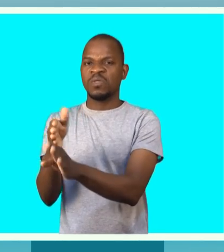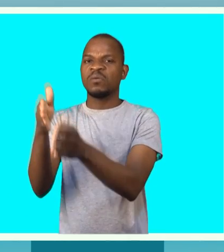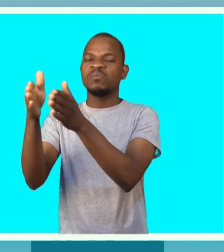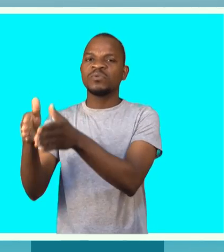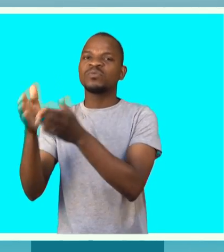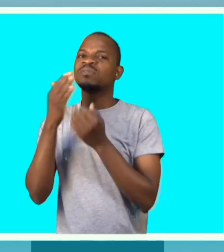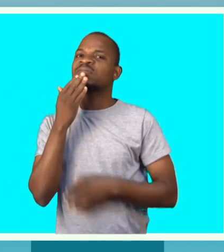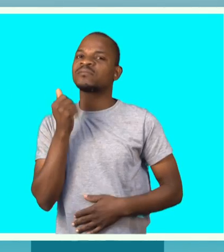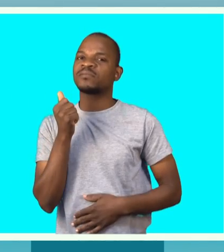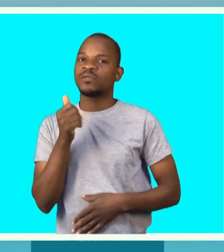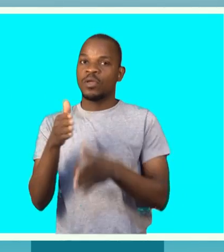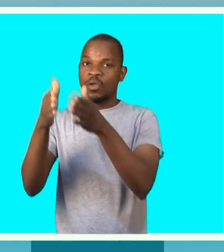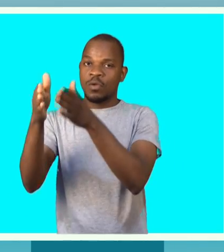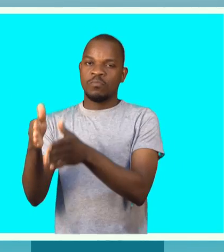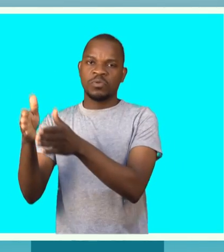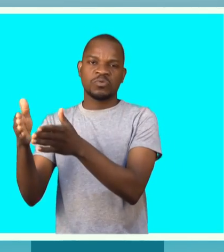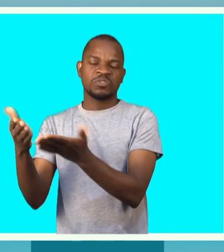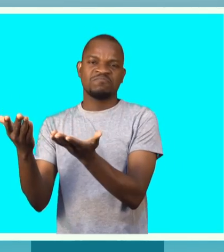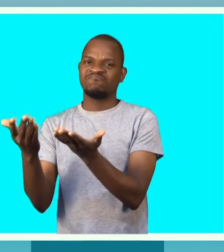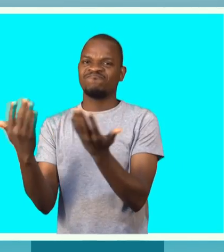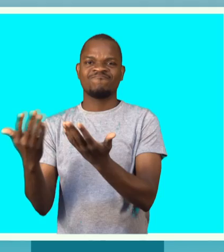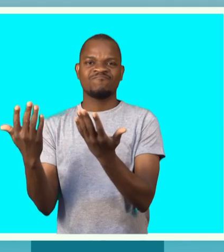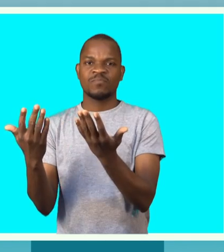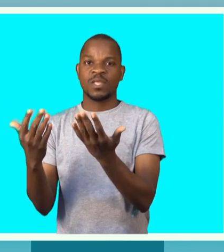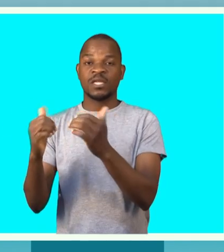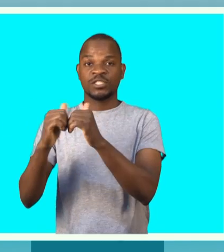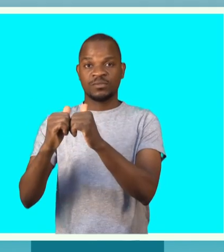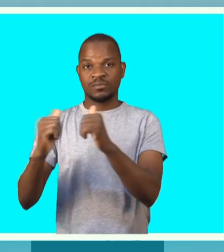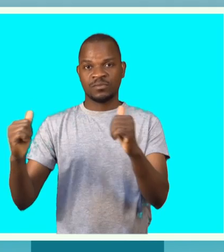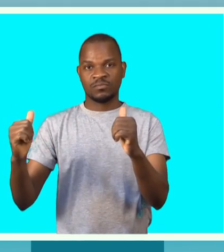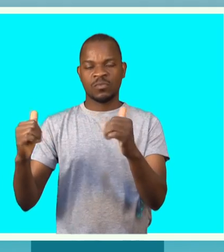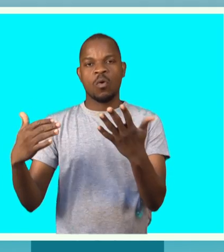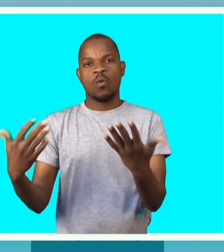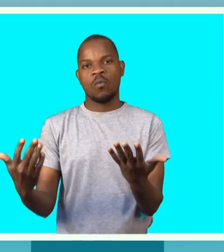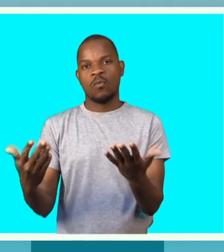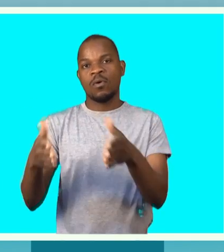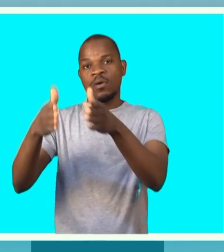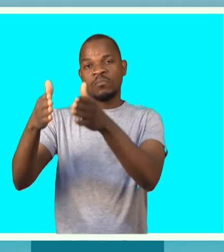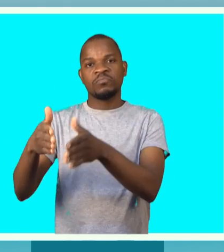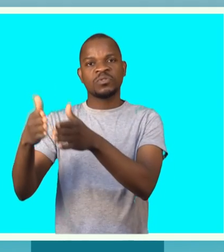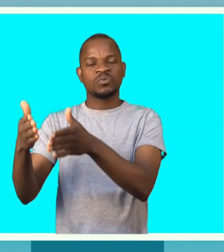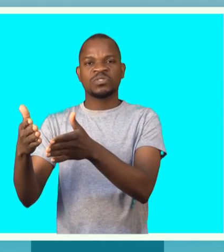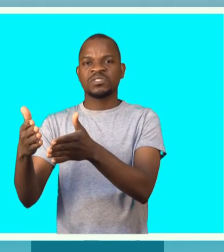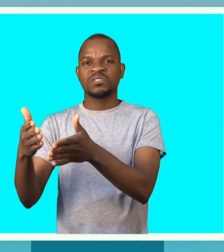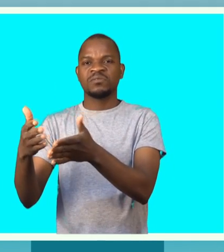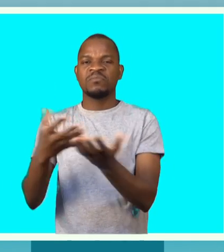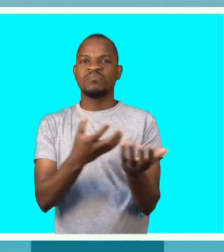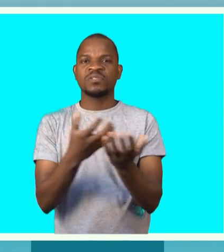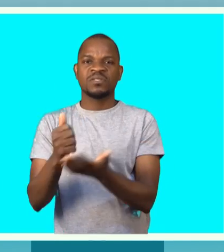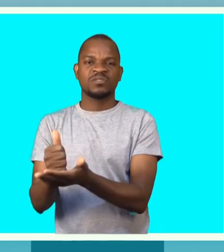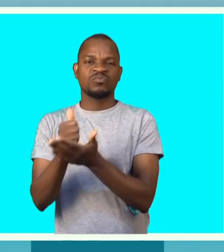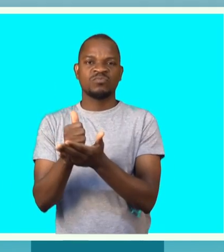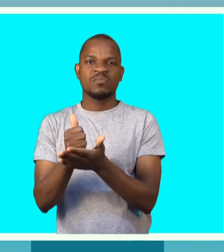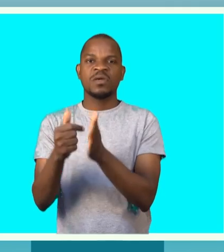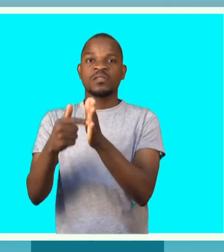cuidados especiais, ou que necessite de cuidados especiais. Estamos a falar do idoso, estamos a